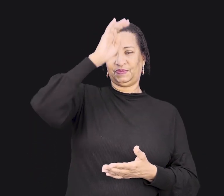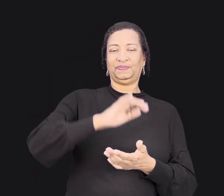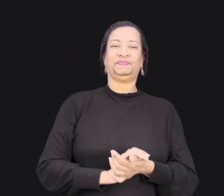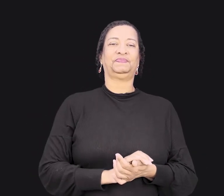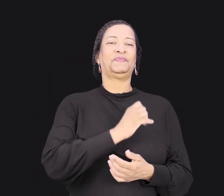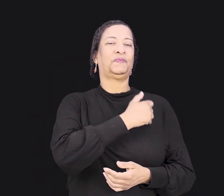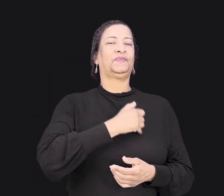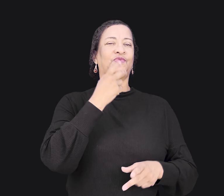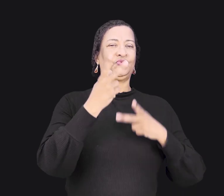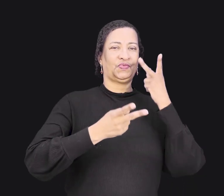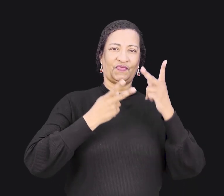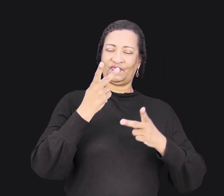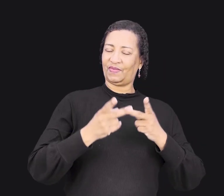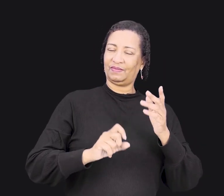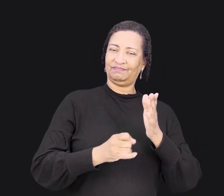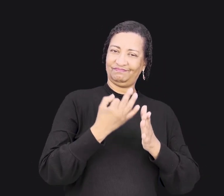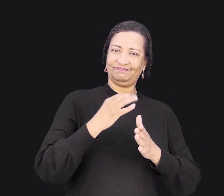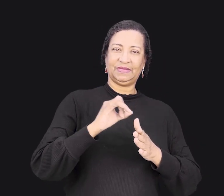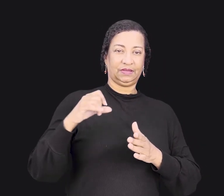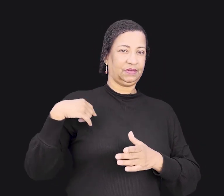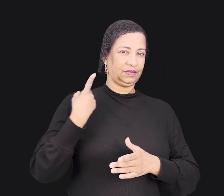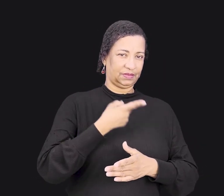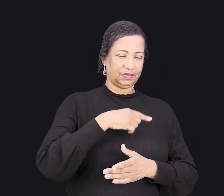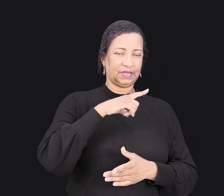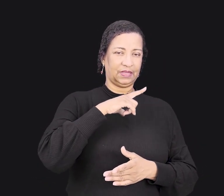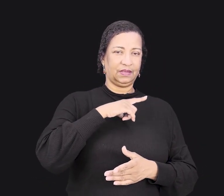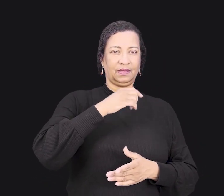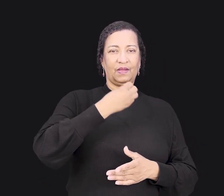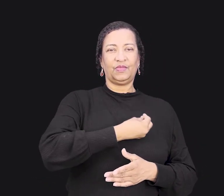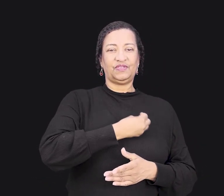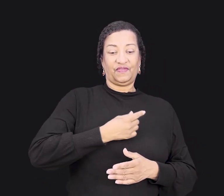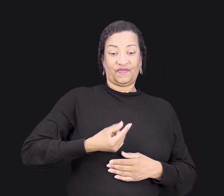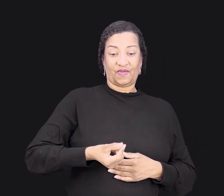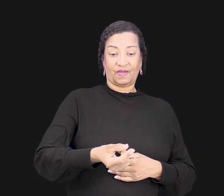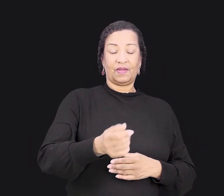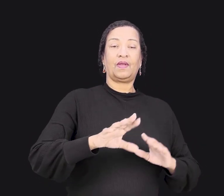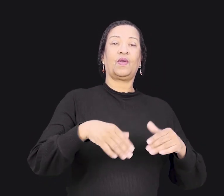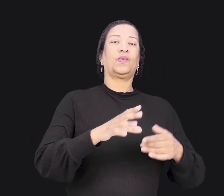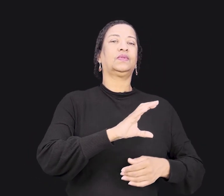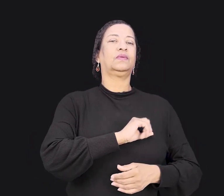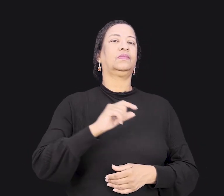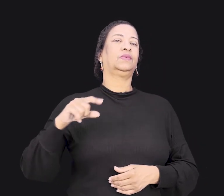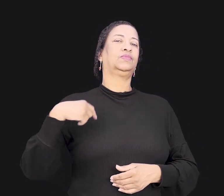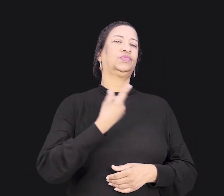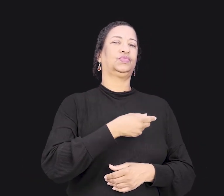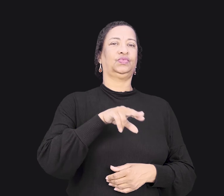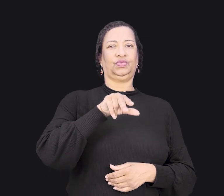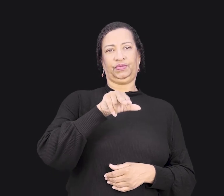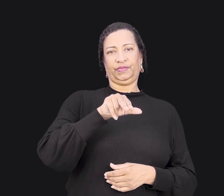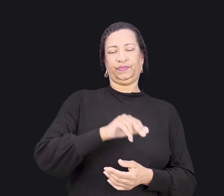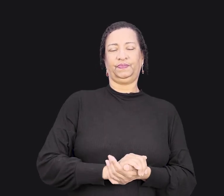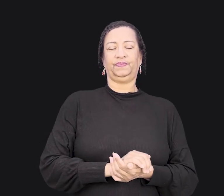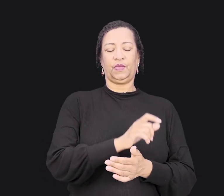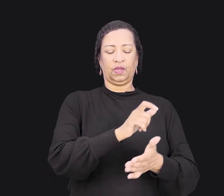das maneiras de saber se realmente temos a vida eterna é quando amamos o nosso irmão. No capítulo 2 ele